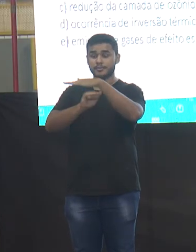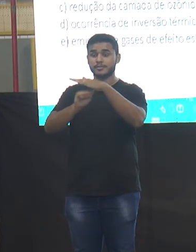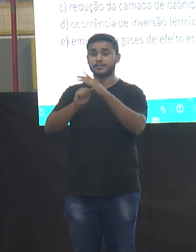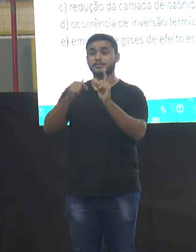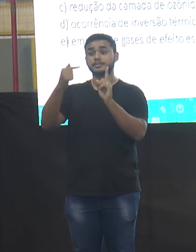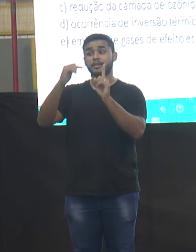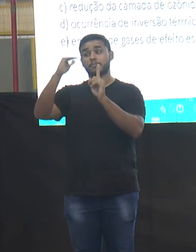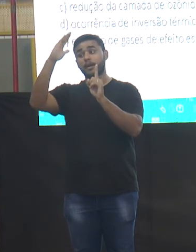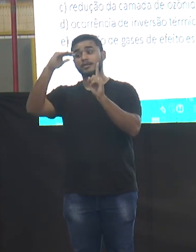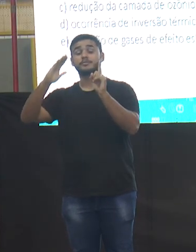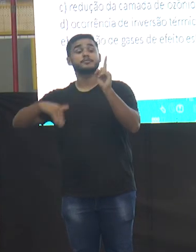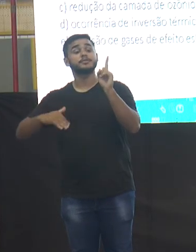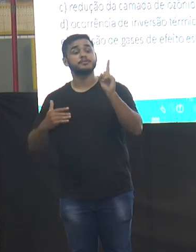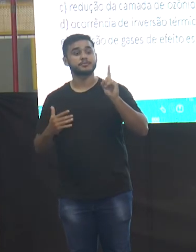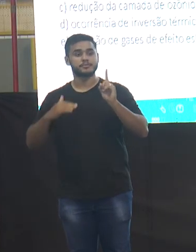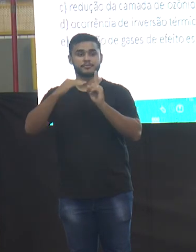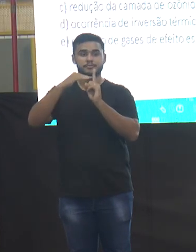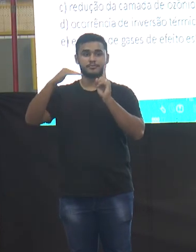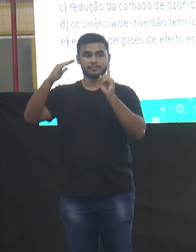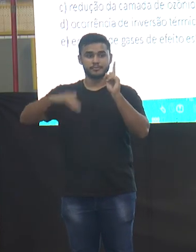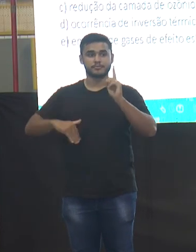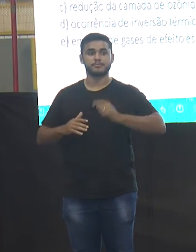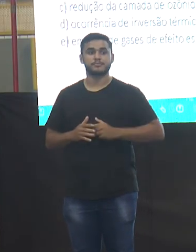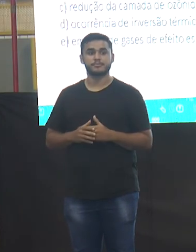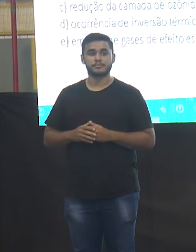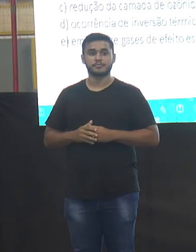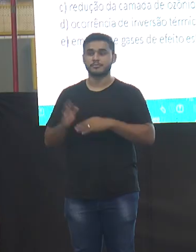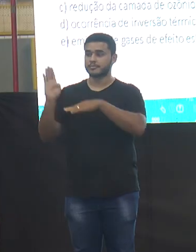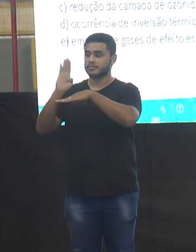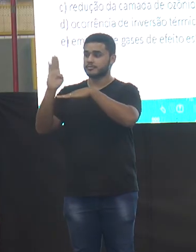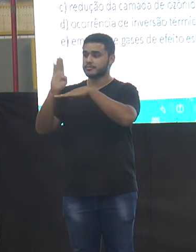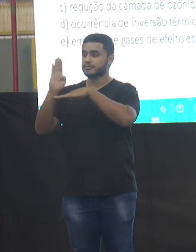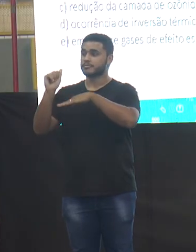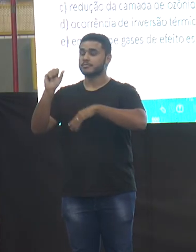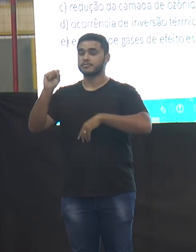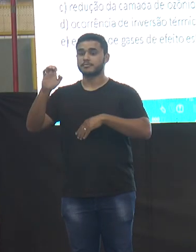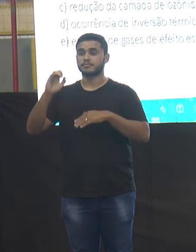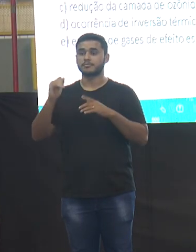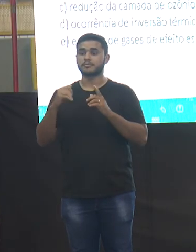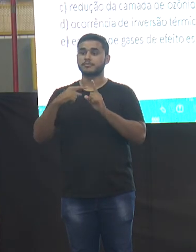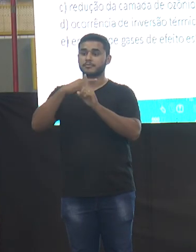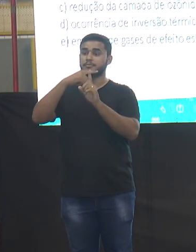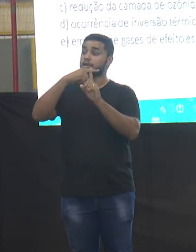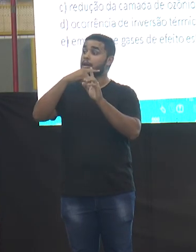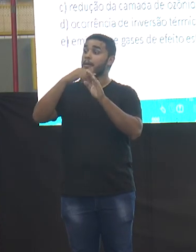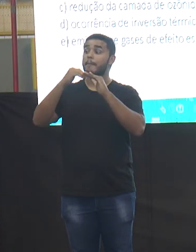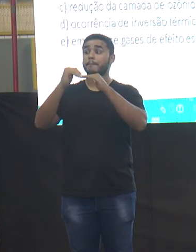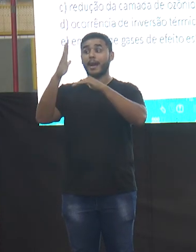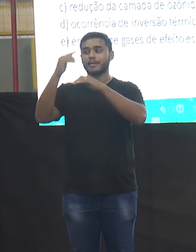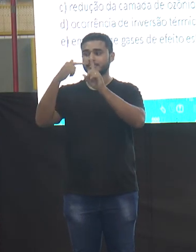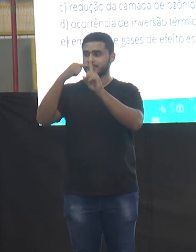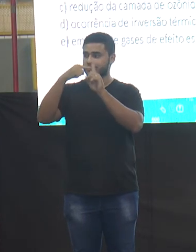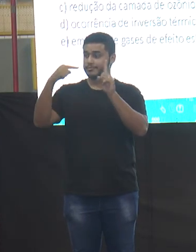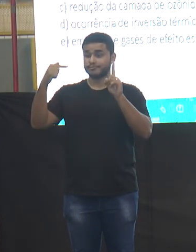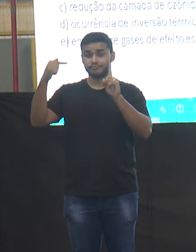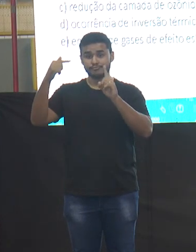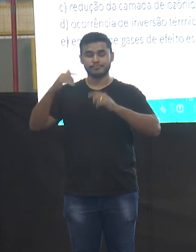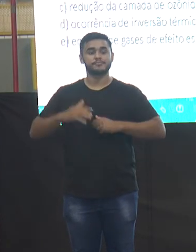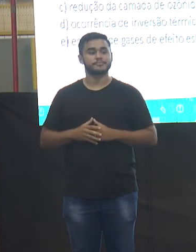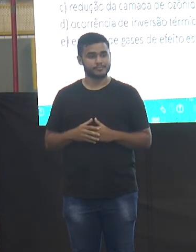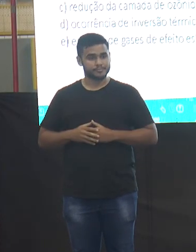7 ou menor do que 7? A base, pH maior ou menor? Ácido mais base